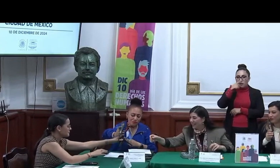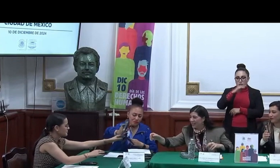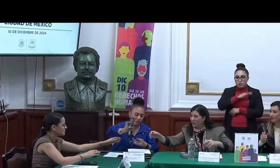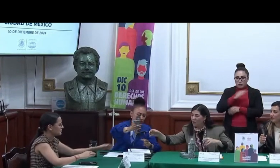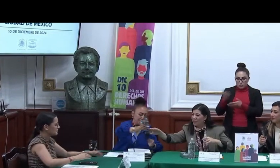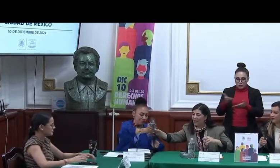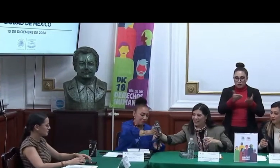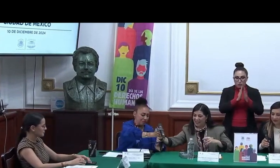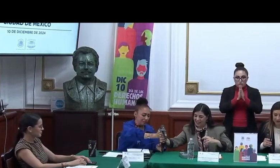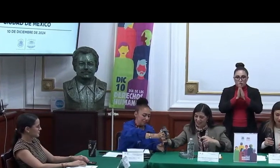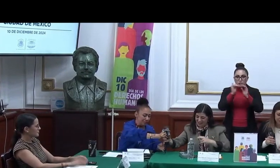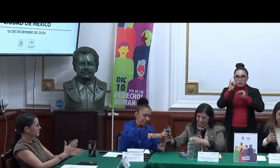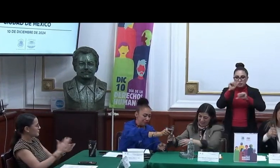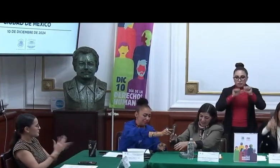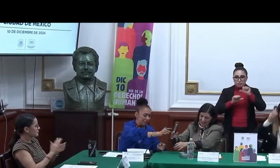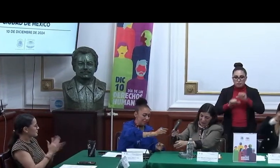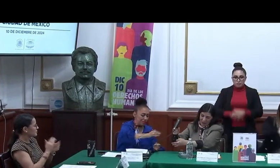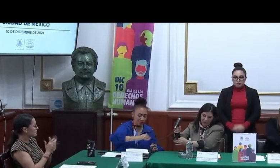favor.